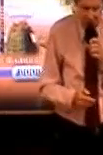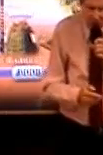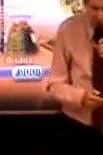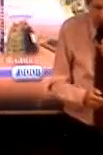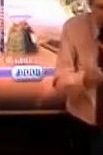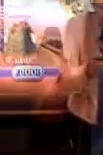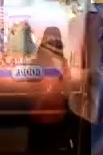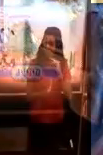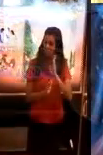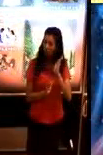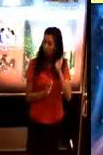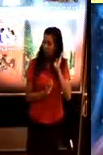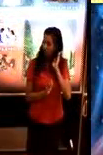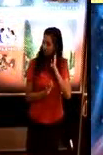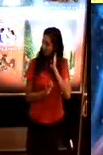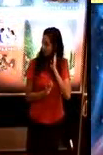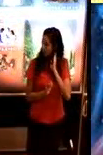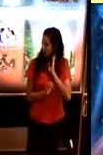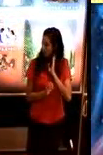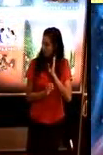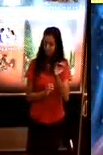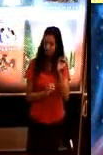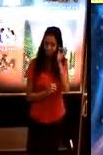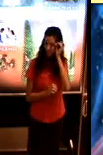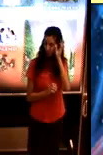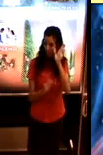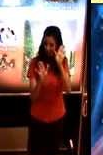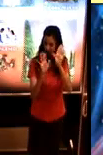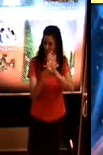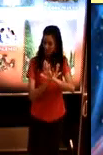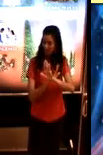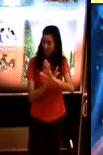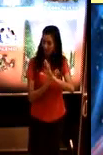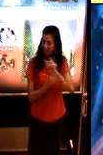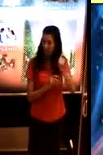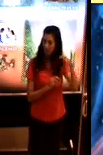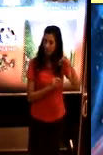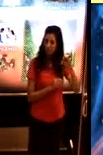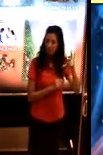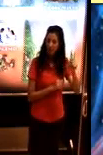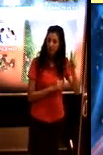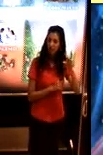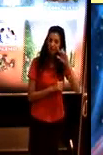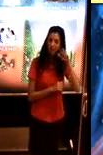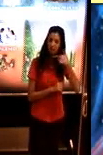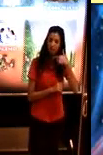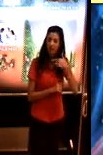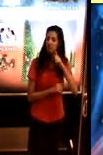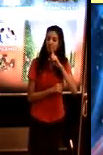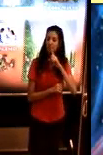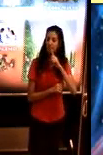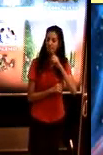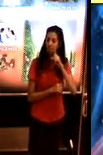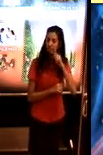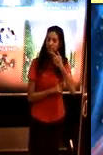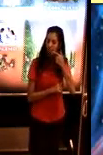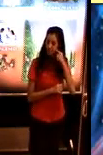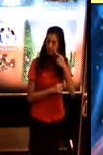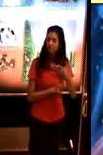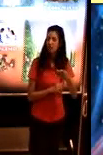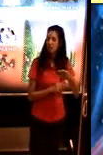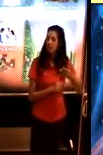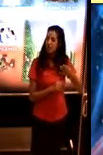dice, perdón, dije al revés, el capítulo 16 de Apocalipsis